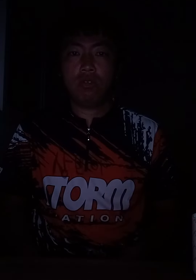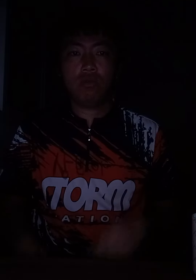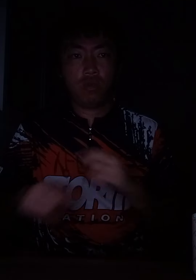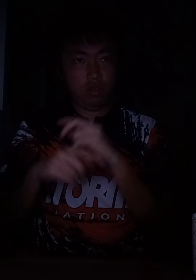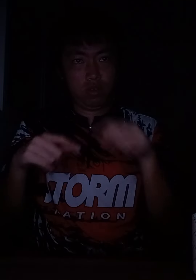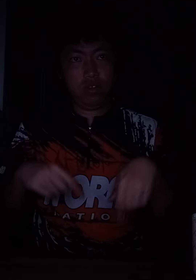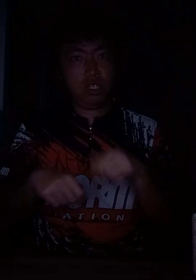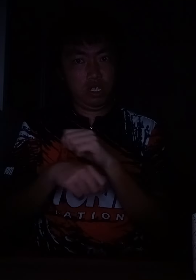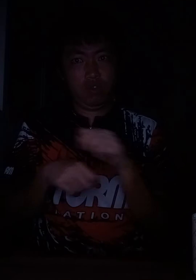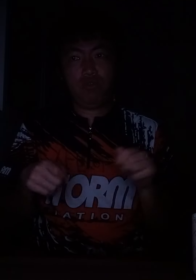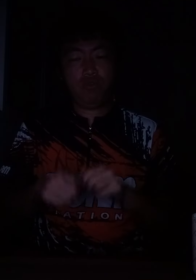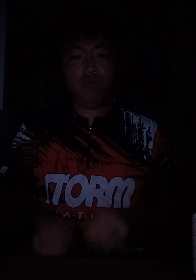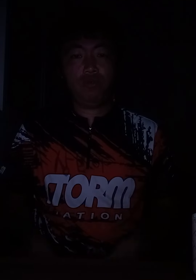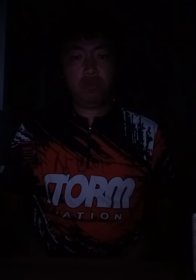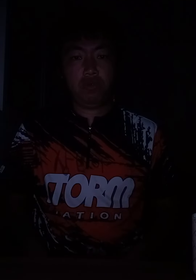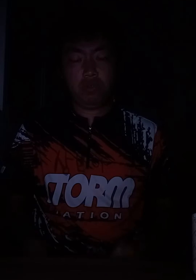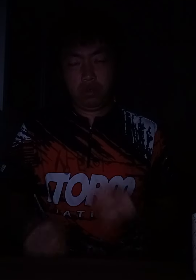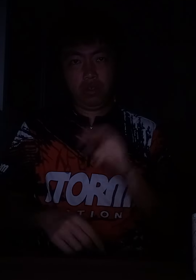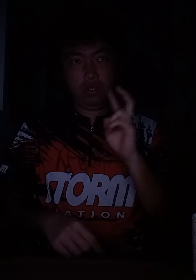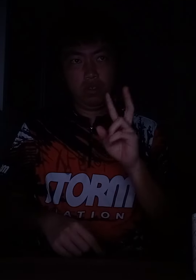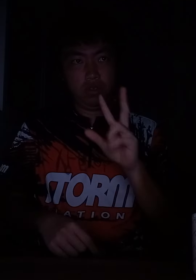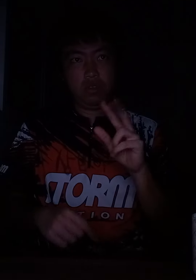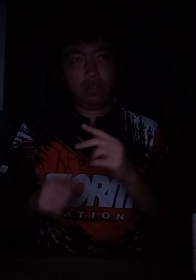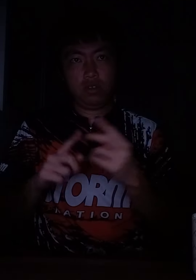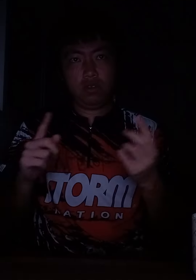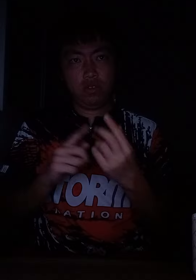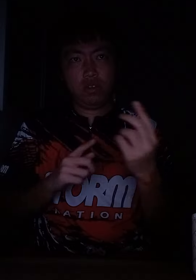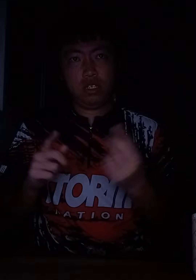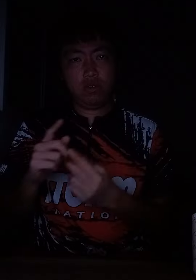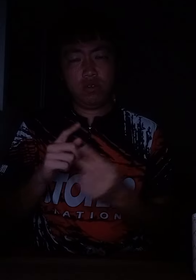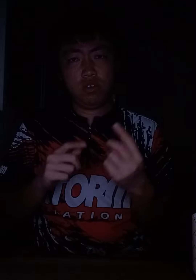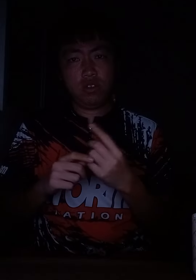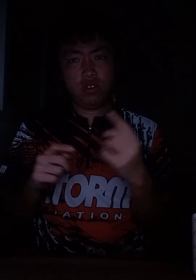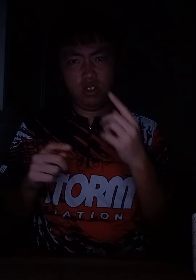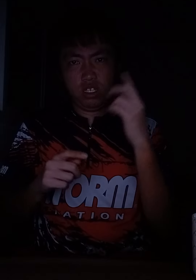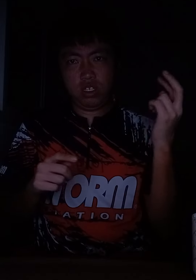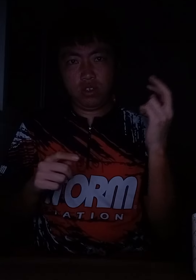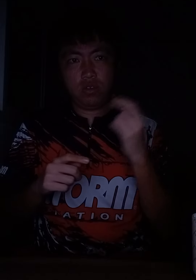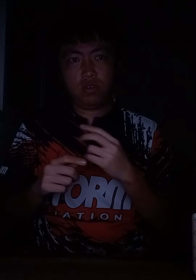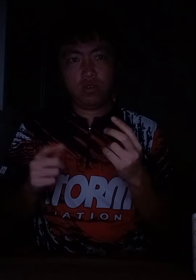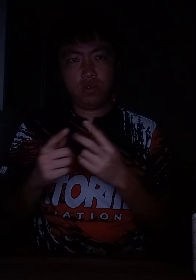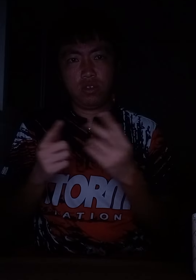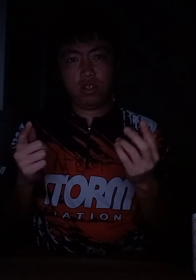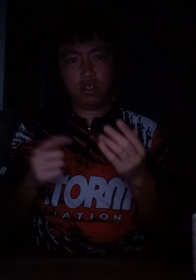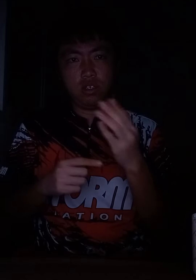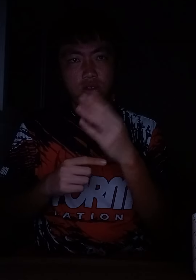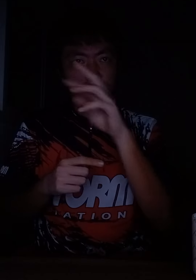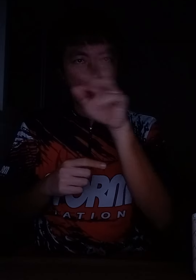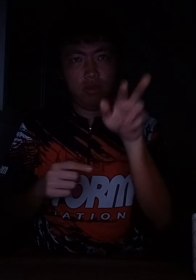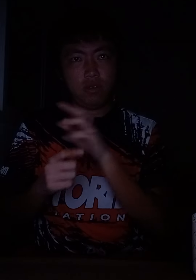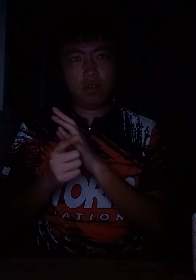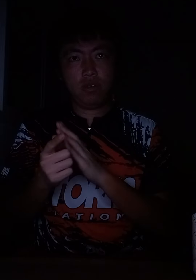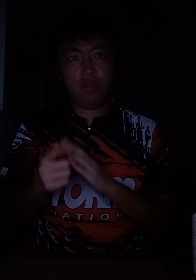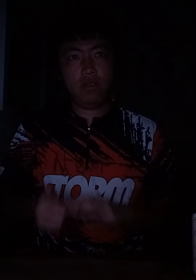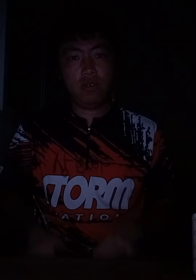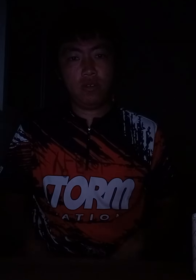보건당국은 119에 신고해 역삼역 3번 출구에 머물던 할머니를 귀가시켰고 역 일대를 방역했습니다. 또